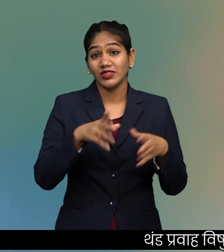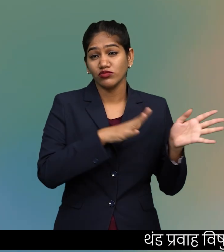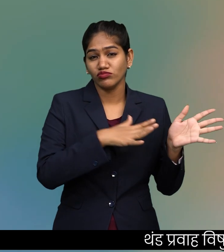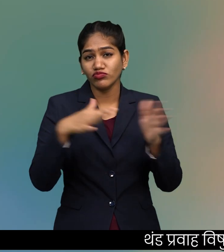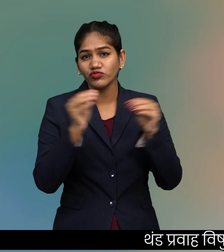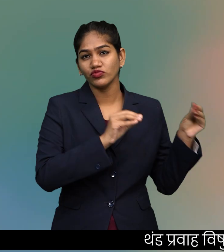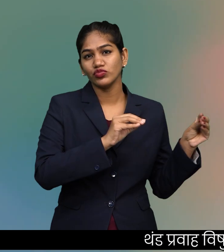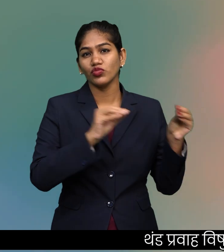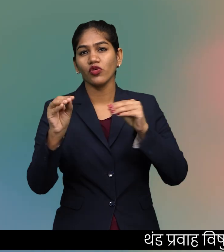वाहतात.